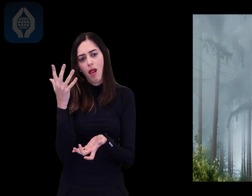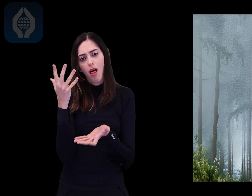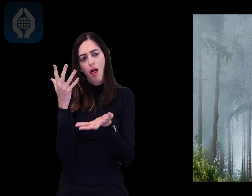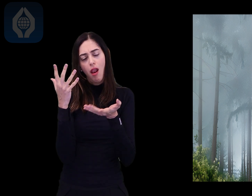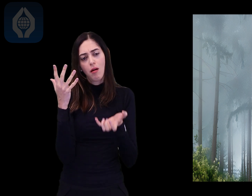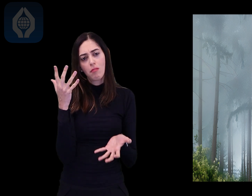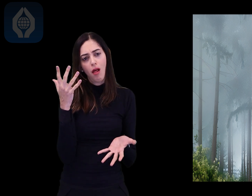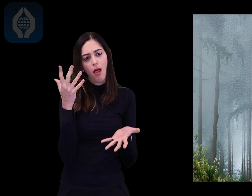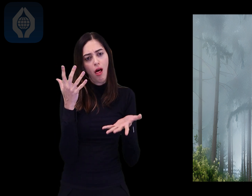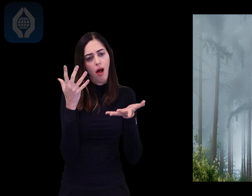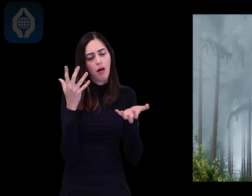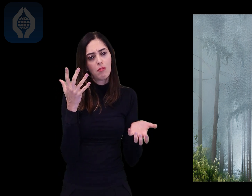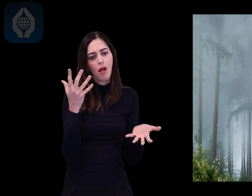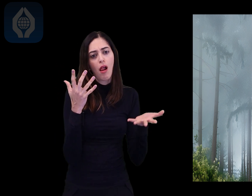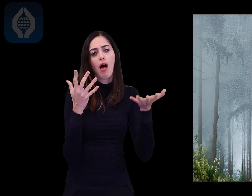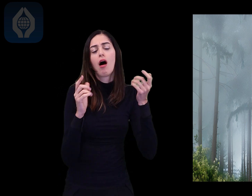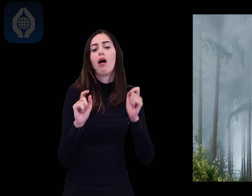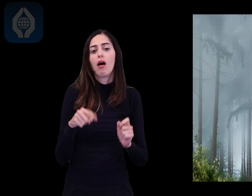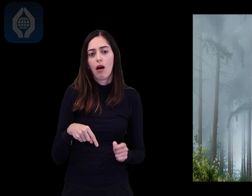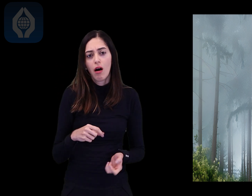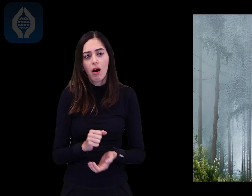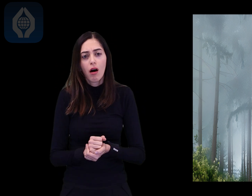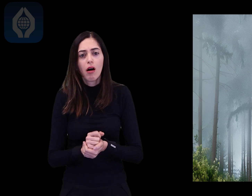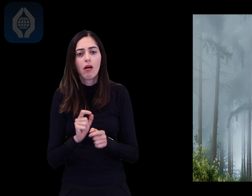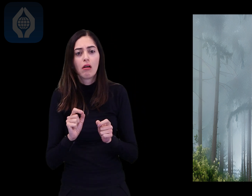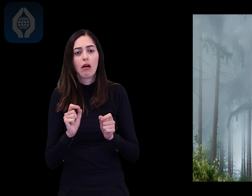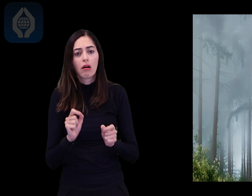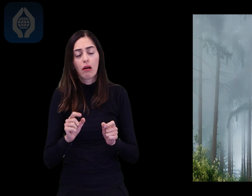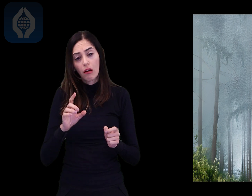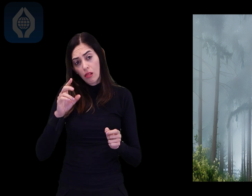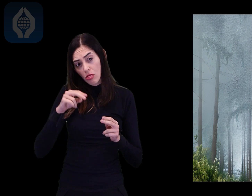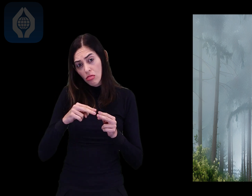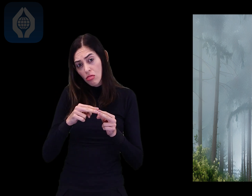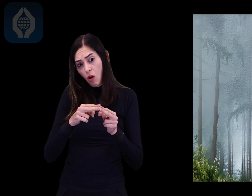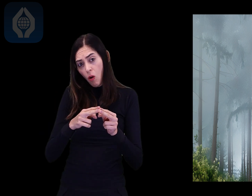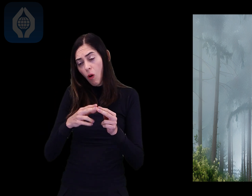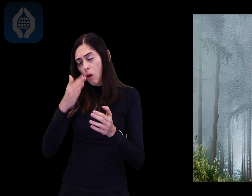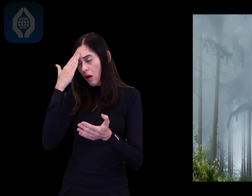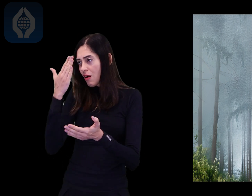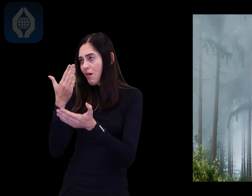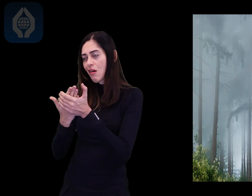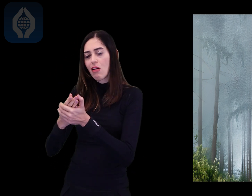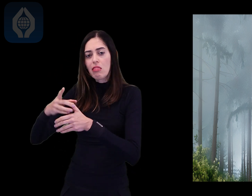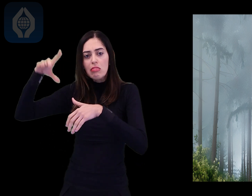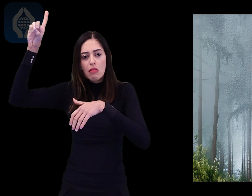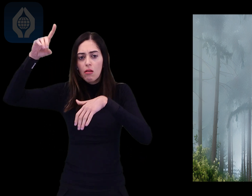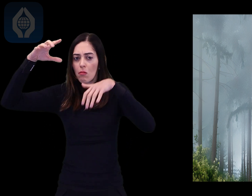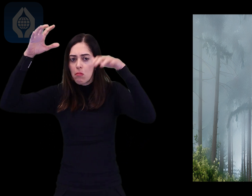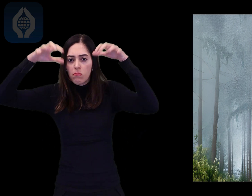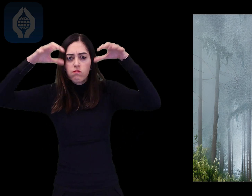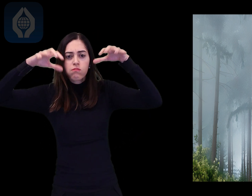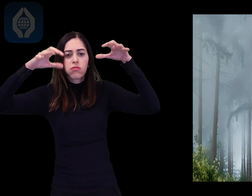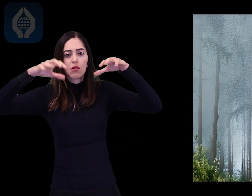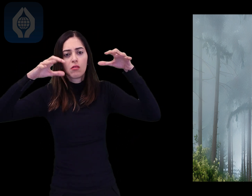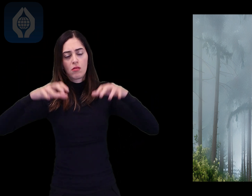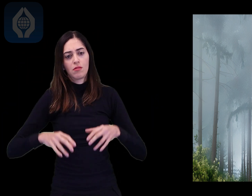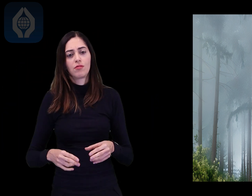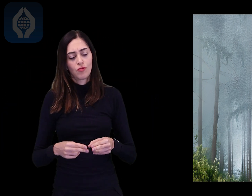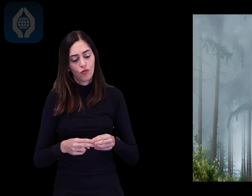disse que mandaria um dilúvio. Noé creu em Deus, então obedeceu e construiu a arca exatamente como ele